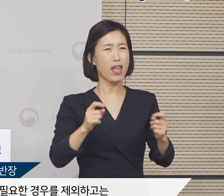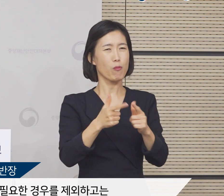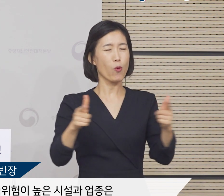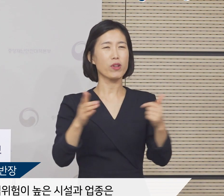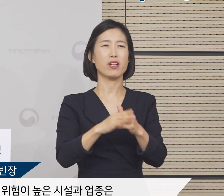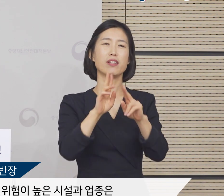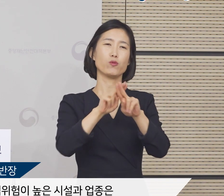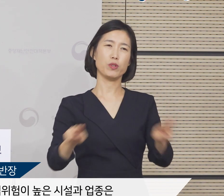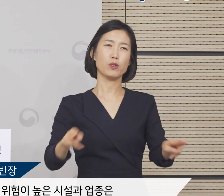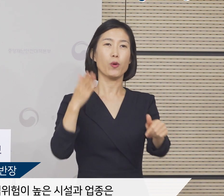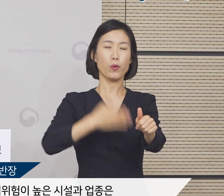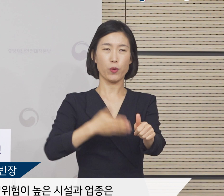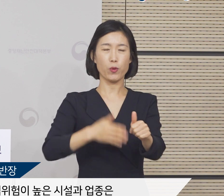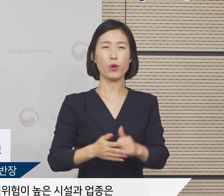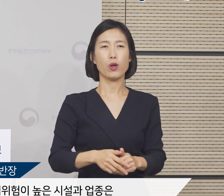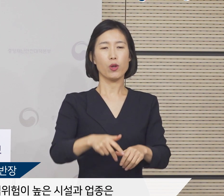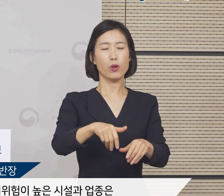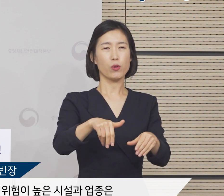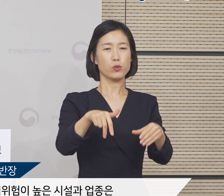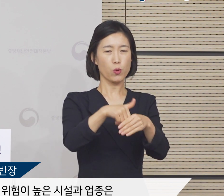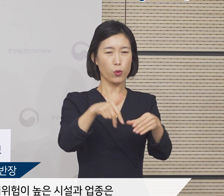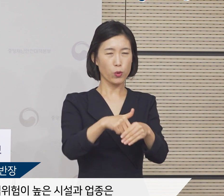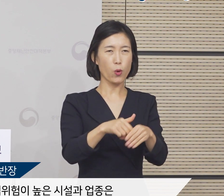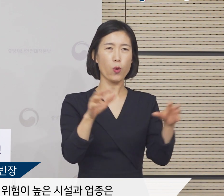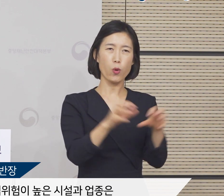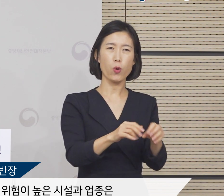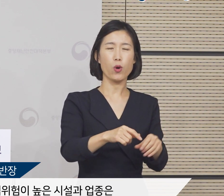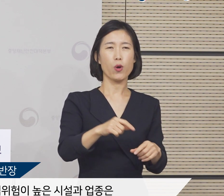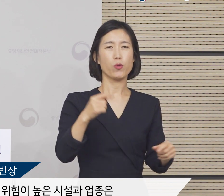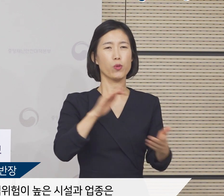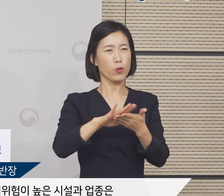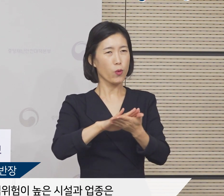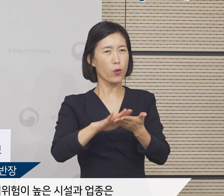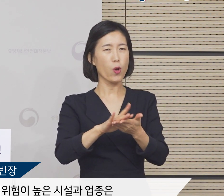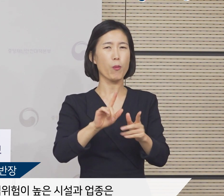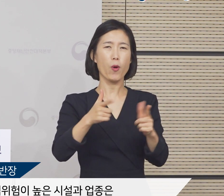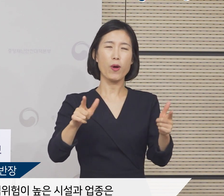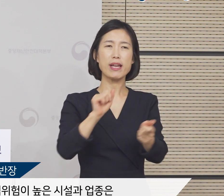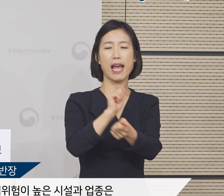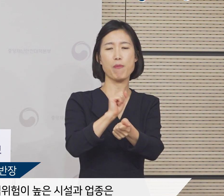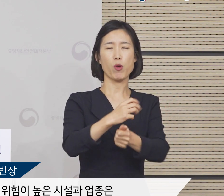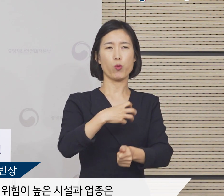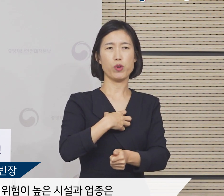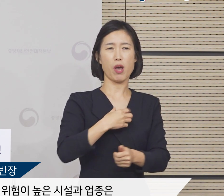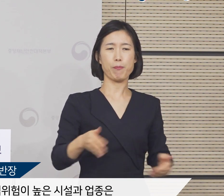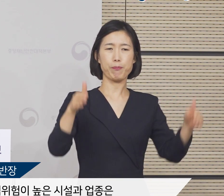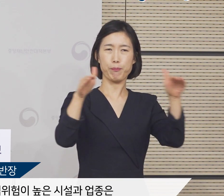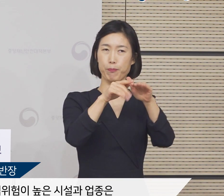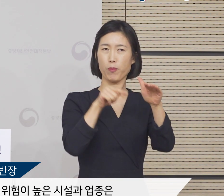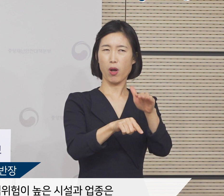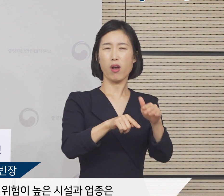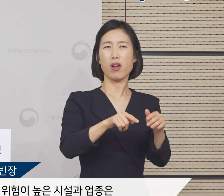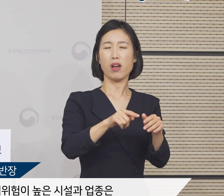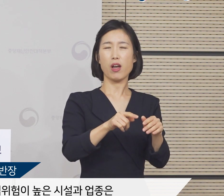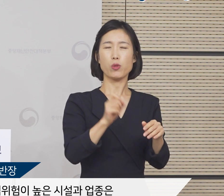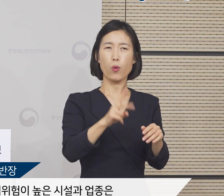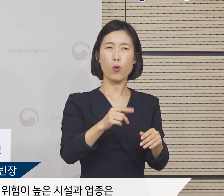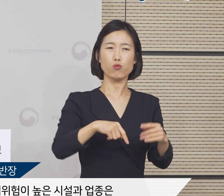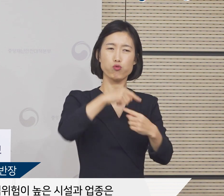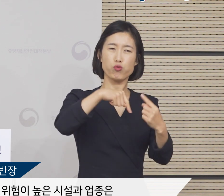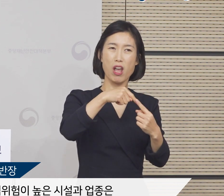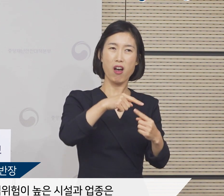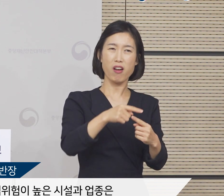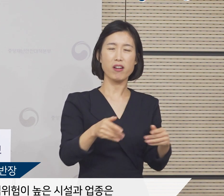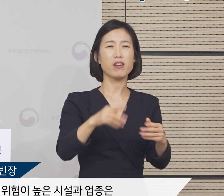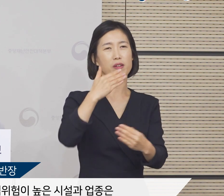취소하고 종교시설, 실내체육시설, 유흥시설 등 감염 위험이 높은 시설과 업종은 운영을 자제해 주실